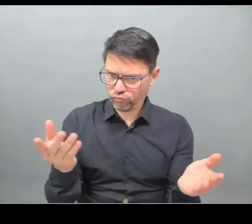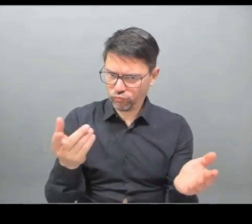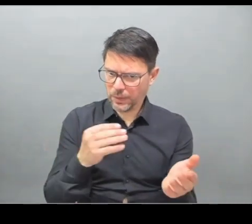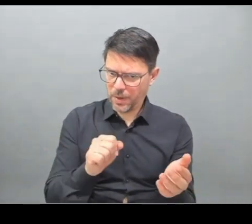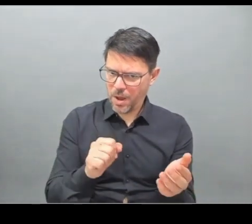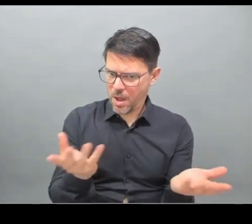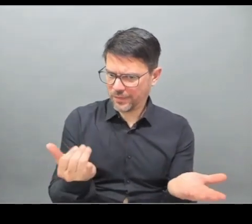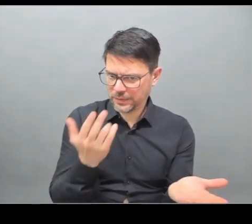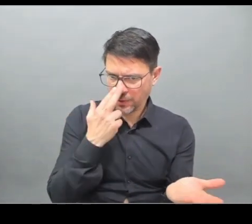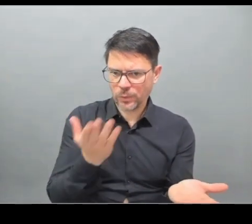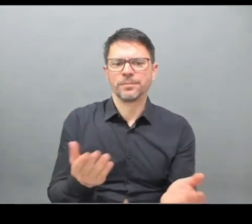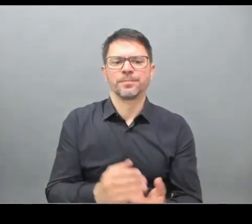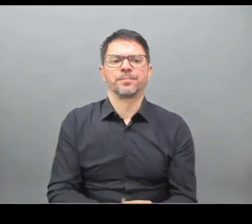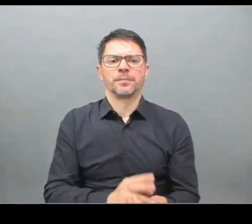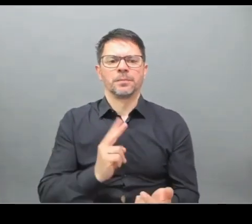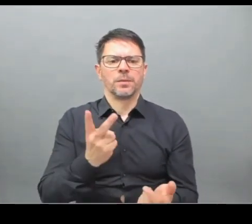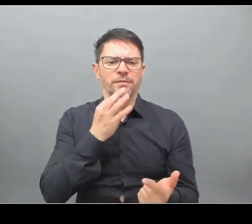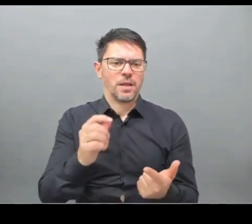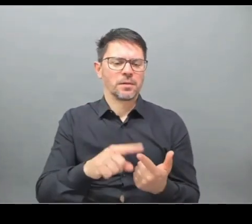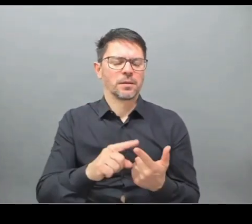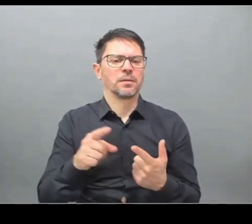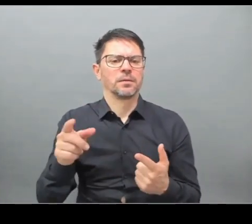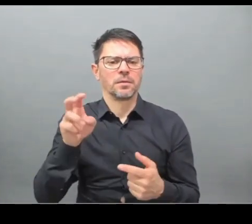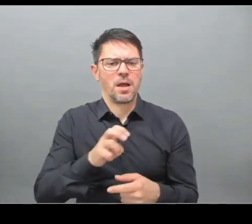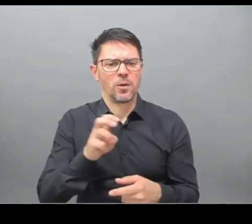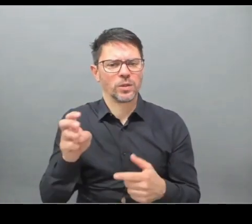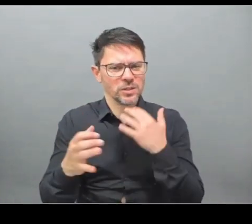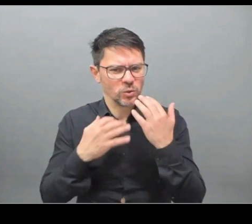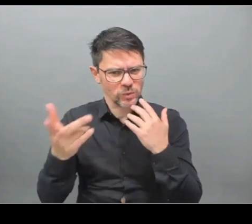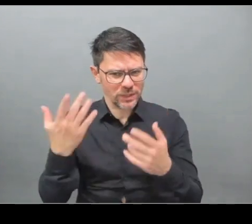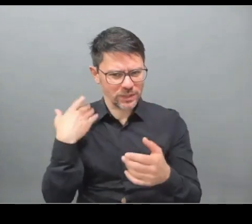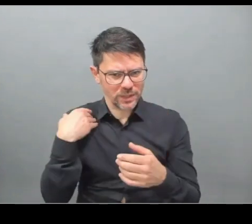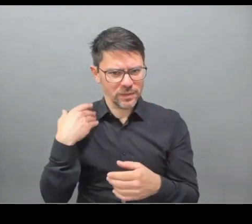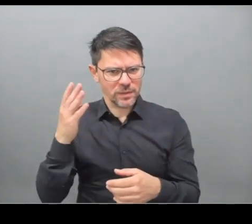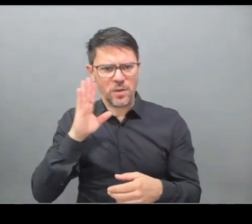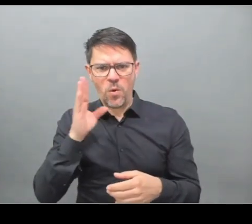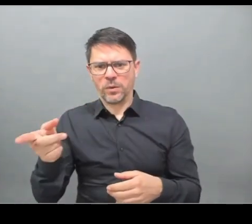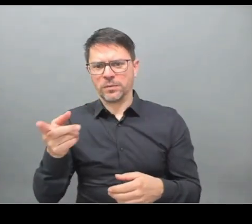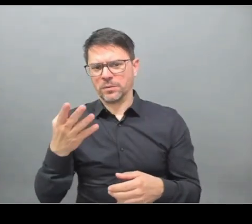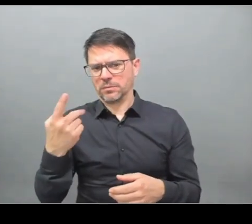Sie sagen, in diese Richtung wollen wir, das wäre wichtig, um quasi diese Schieflage aufzulösen. Danke.